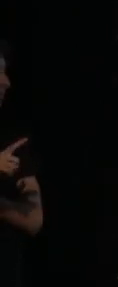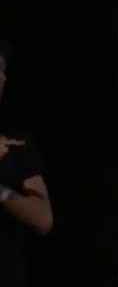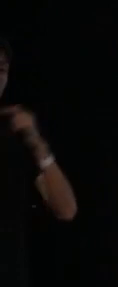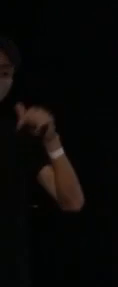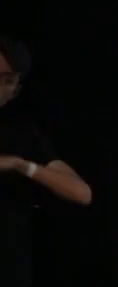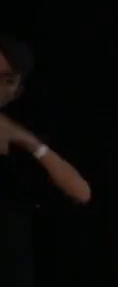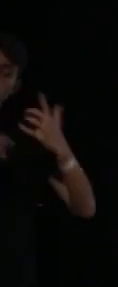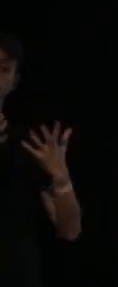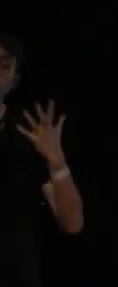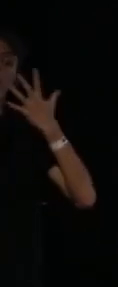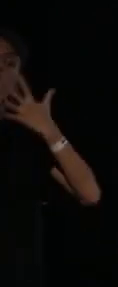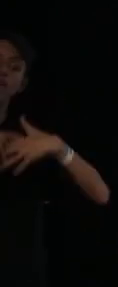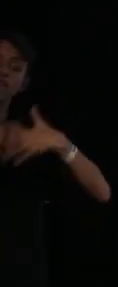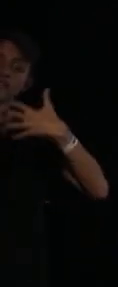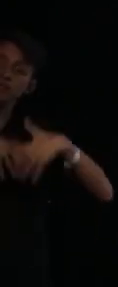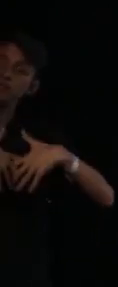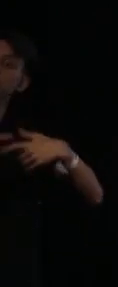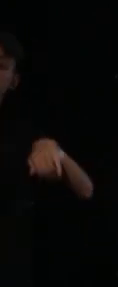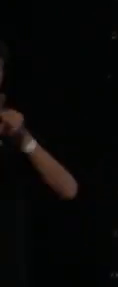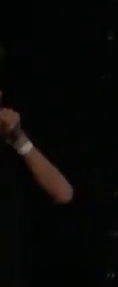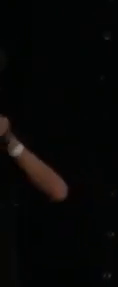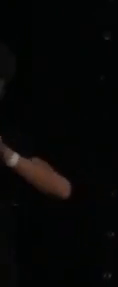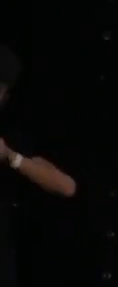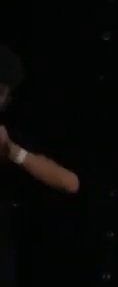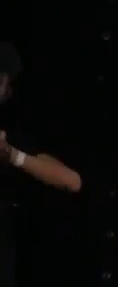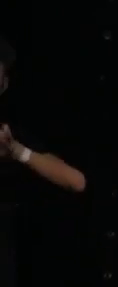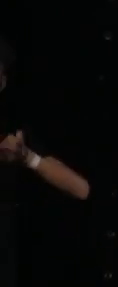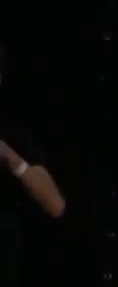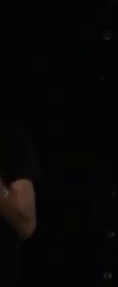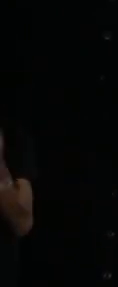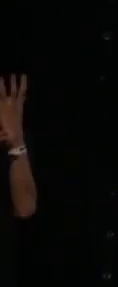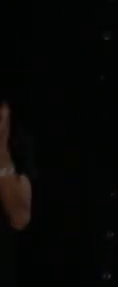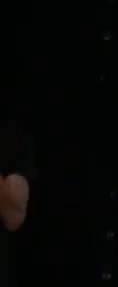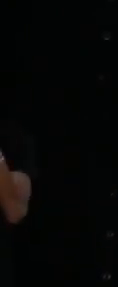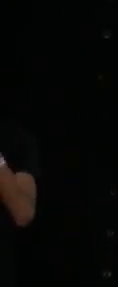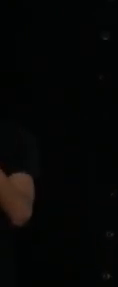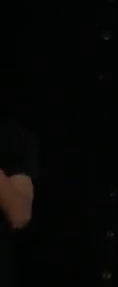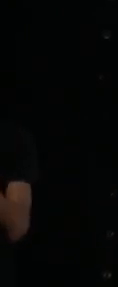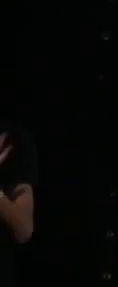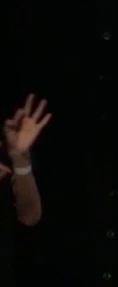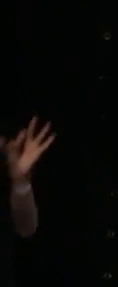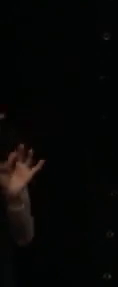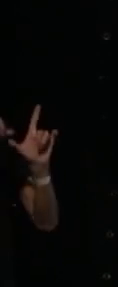reflexão, produção, organização de imagens